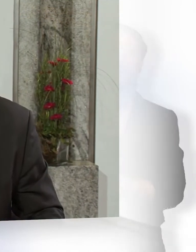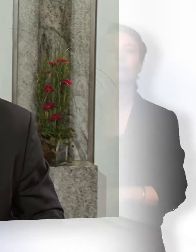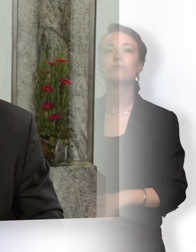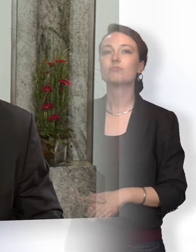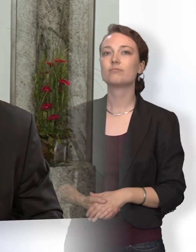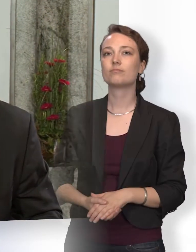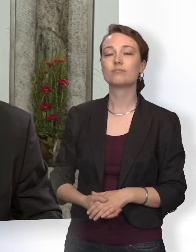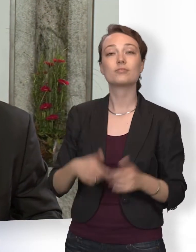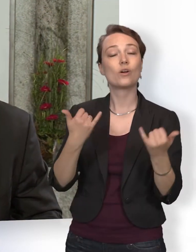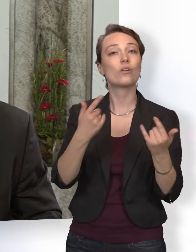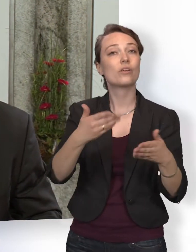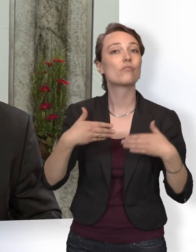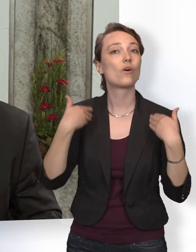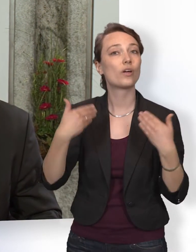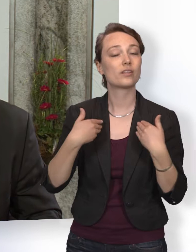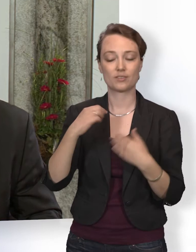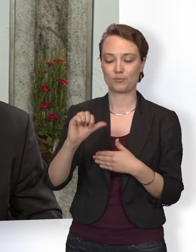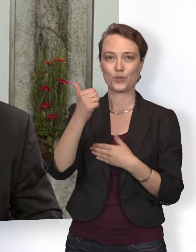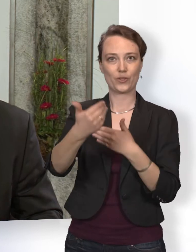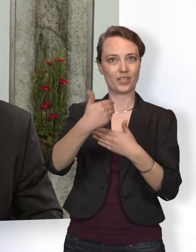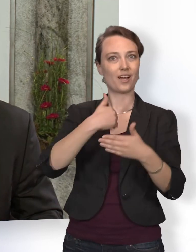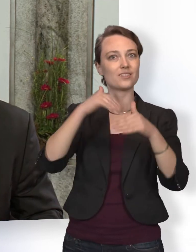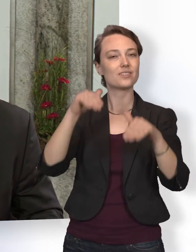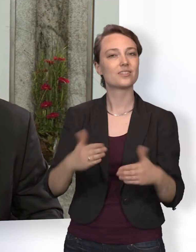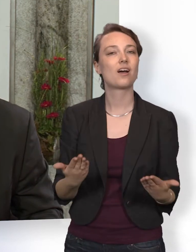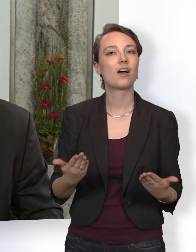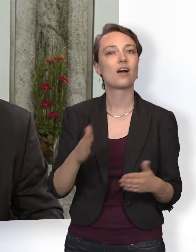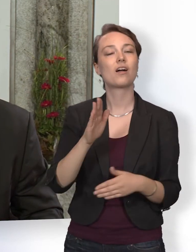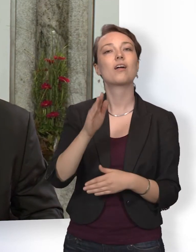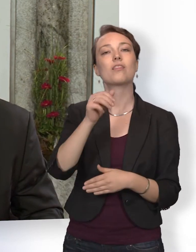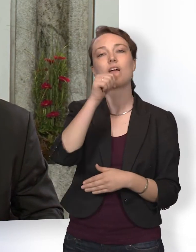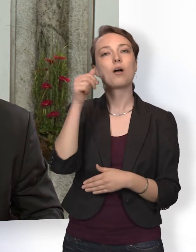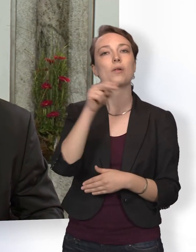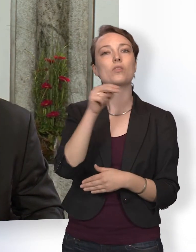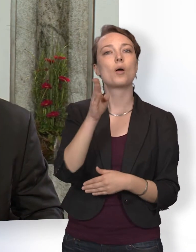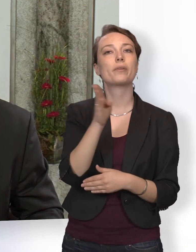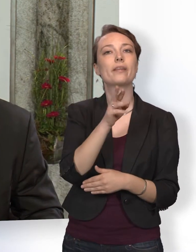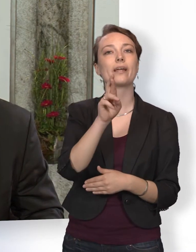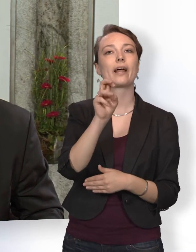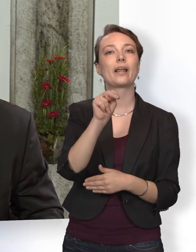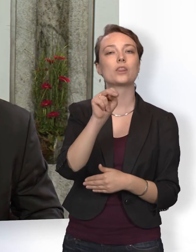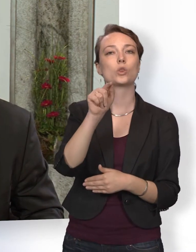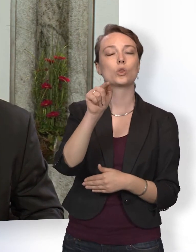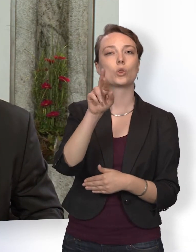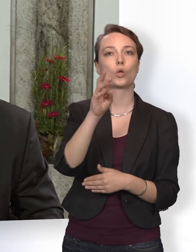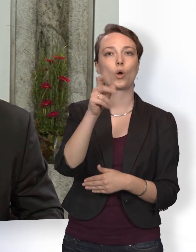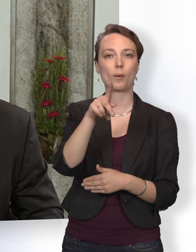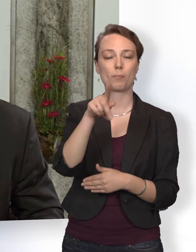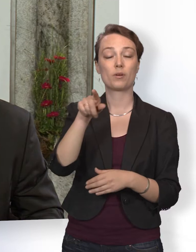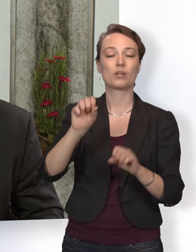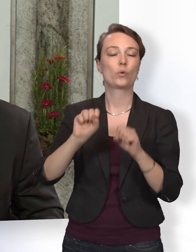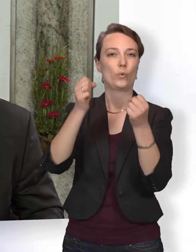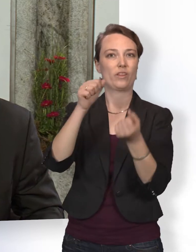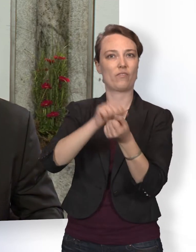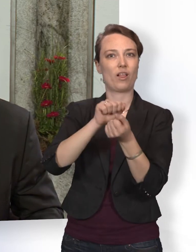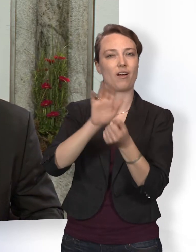Freuen Sie sich heute mit mir auf einen ganz besonderen Gast, Norman Rentrop. Er ist Gründer und Inhaber des Verlages Norman